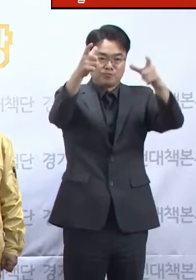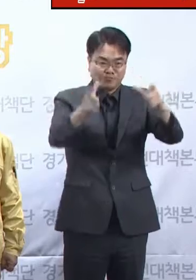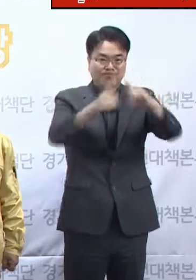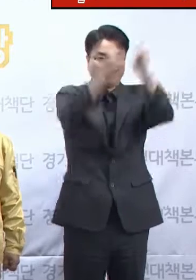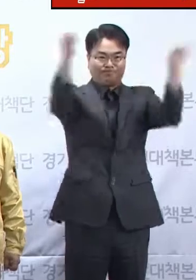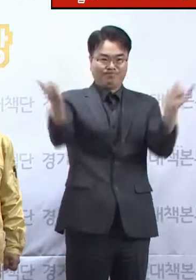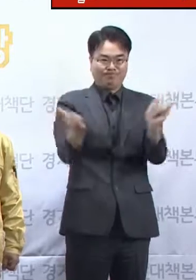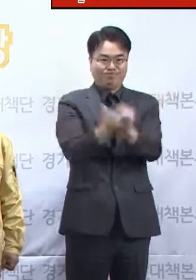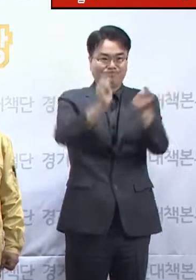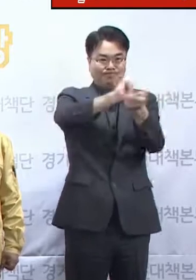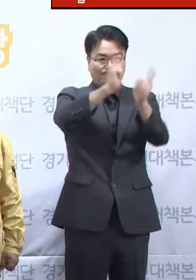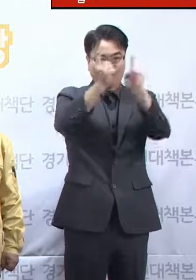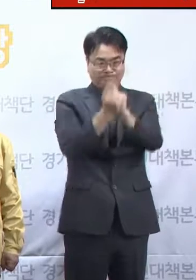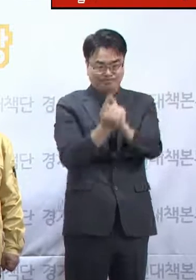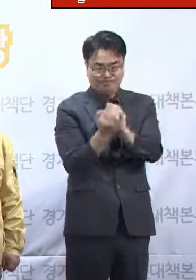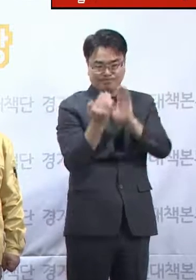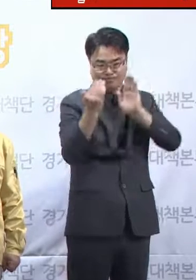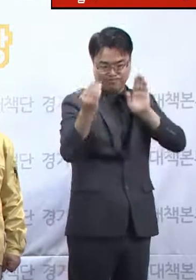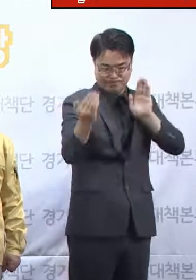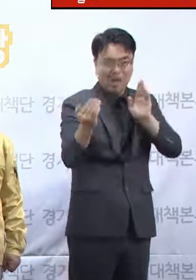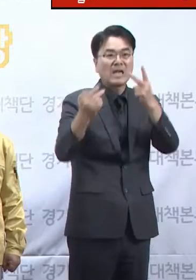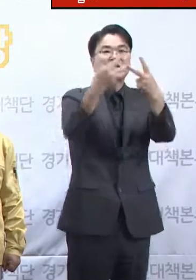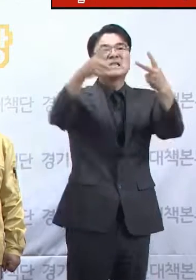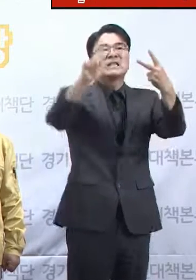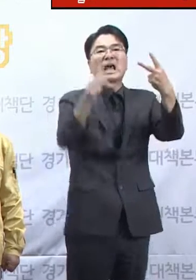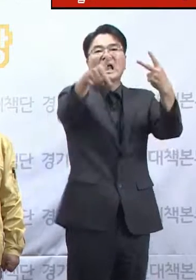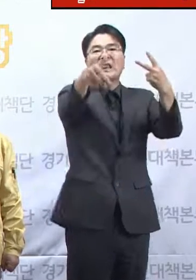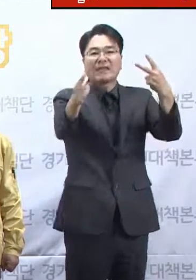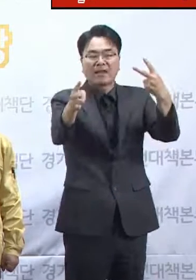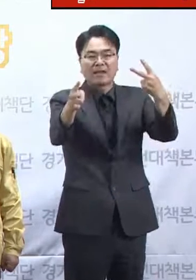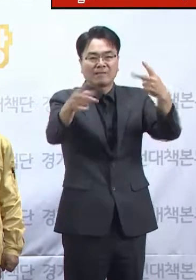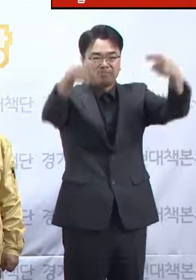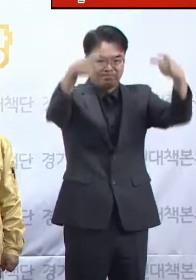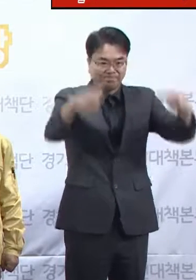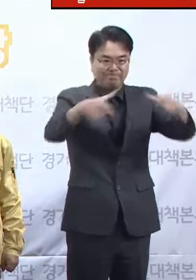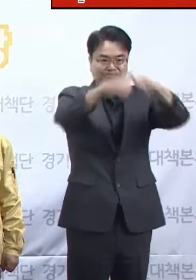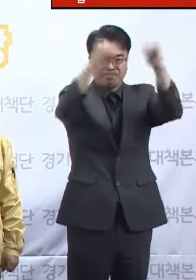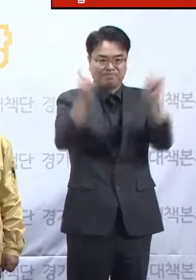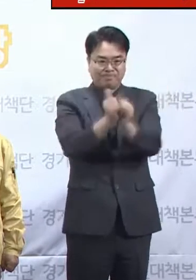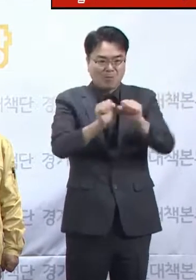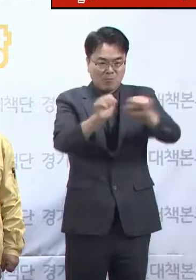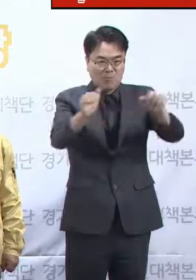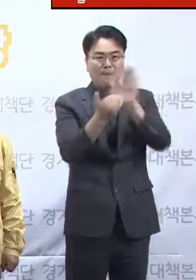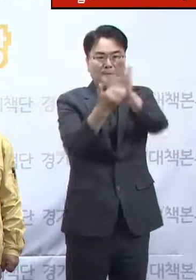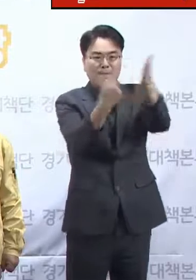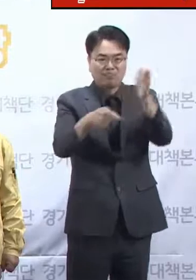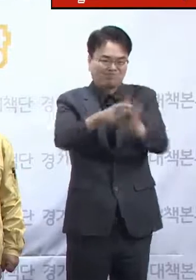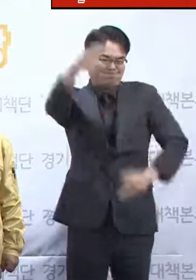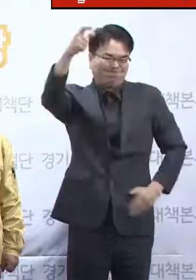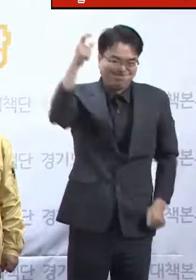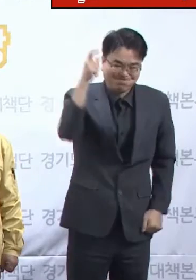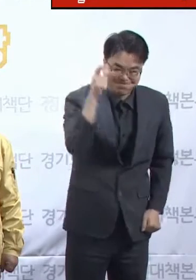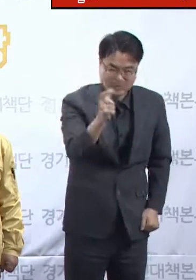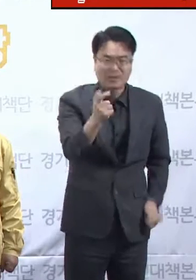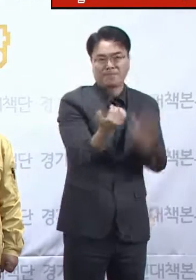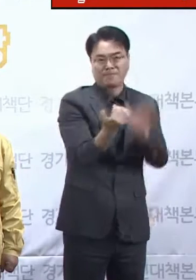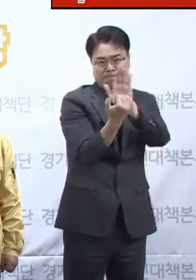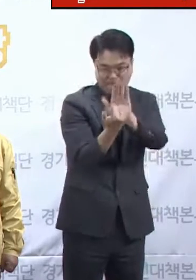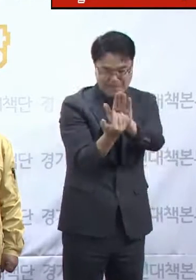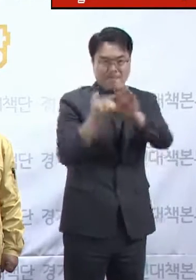사회적 거리 두기를 2단계로 격상하고 지역사회 확산 최소화를 위해서 강화된 방역조치에 나서고